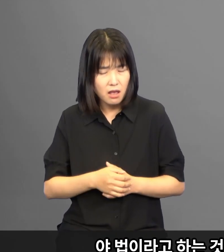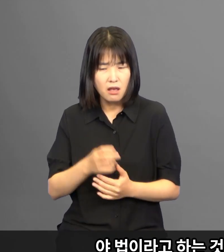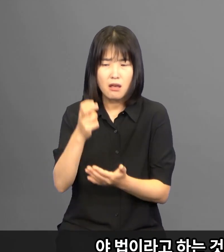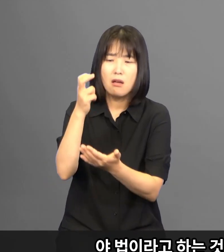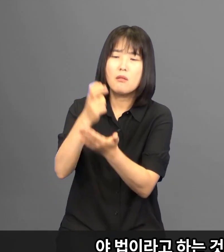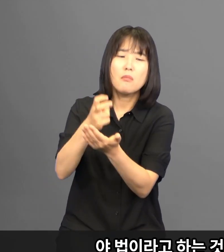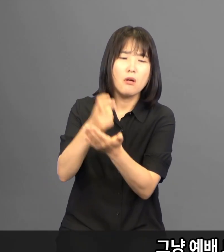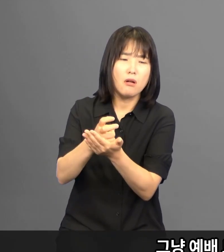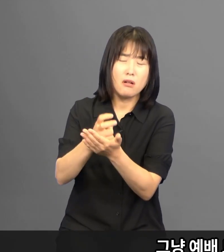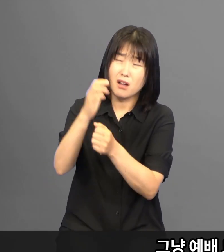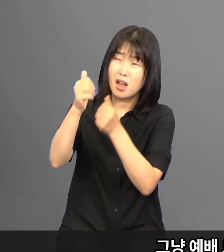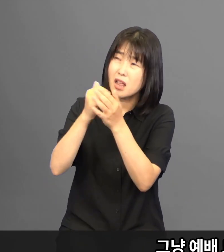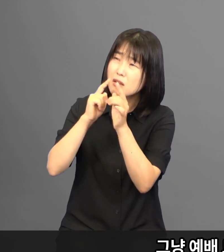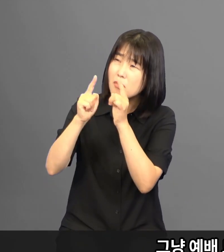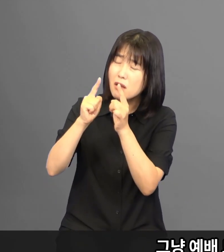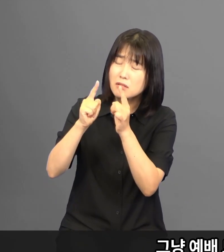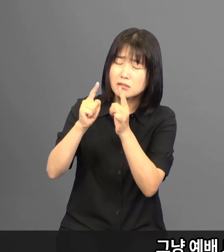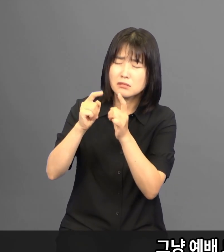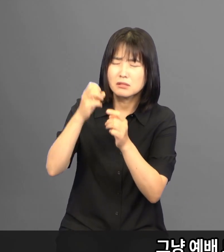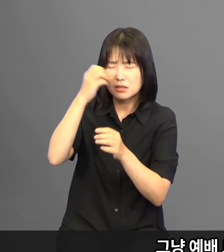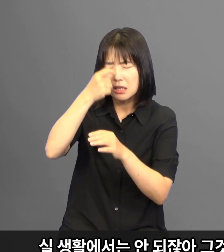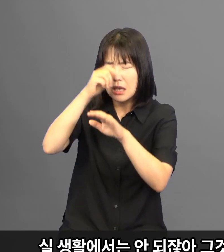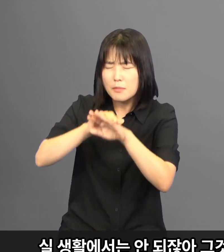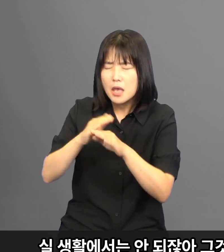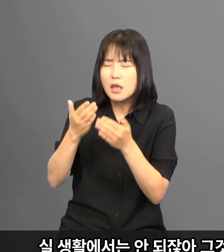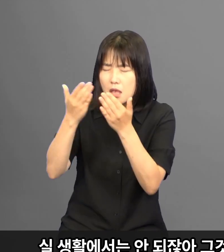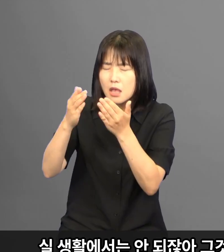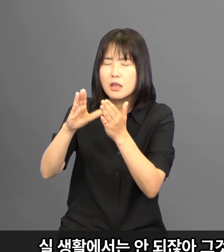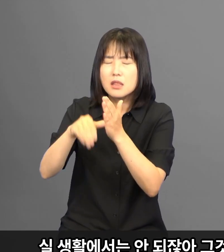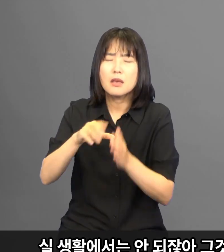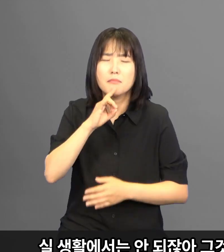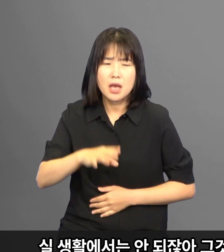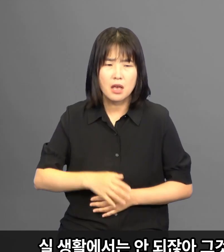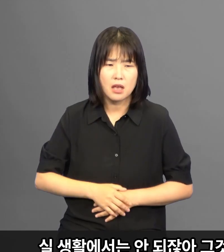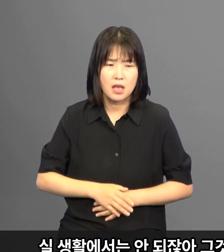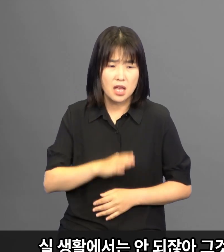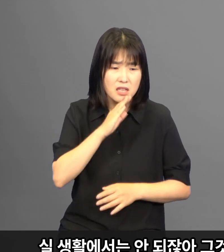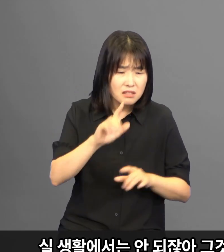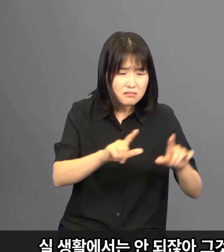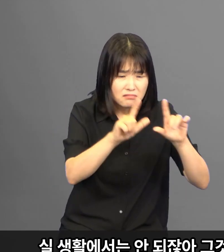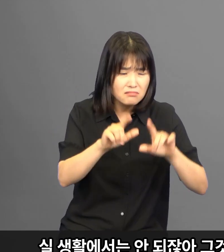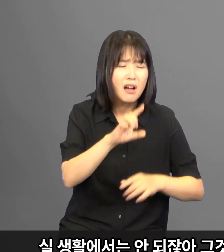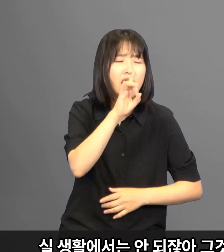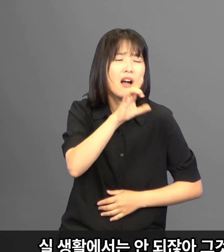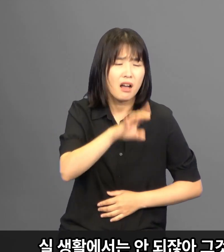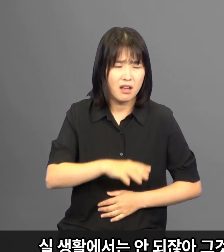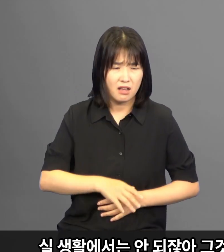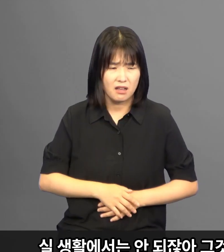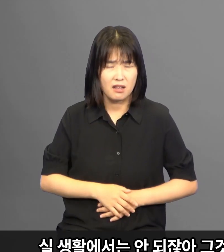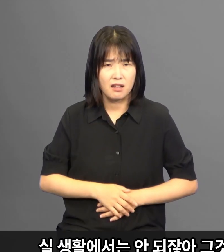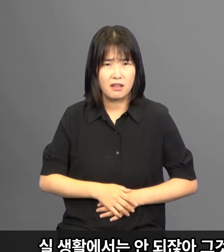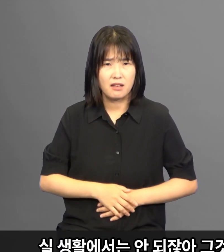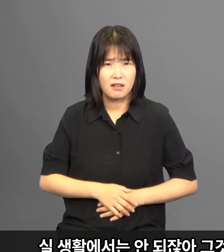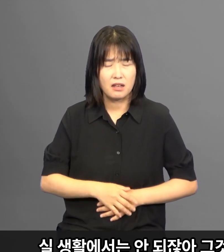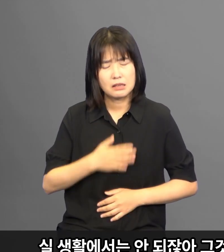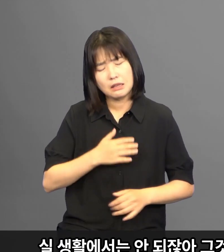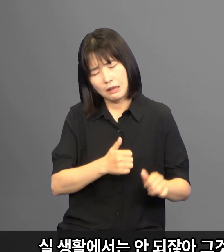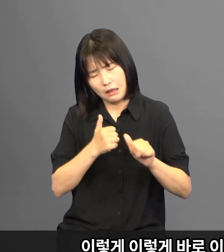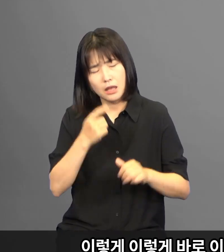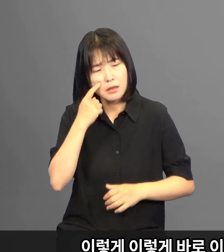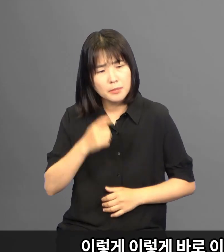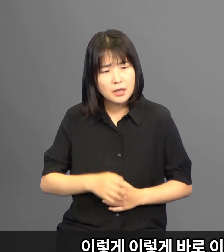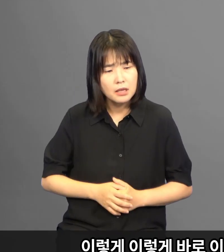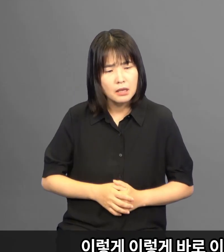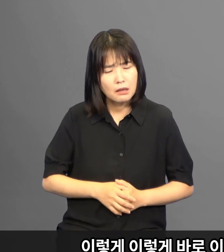하나님 말씀이라는 것은 그냥 예배 드릴 때 있는 거지 실생활에서는 안 되잖아, 그것이. 그러니까 날 따라해봐, 이렇게